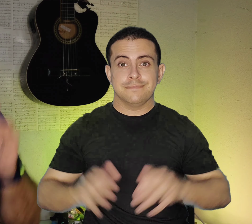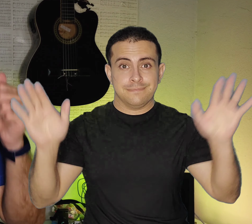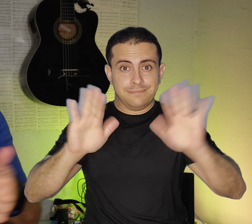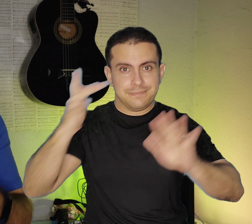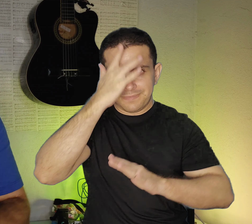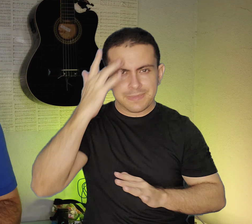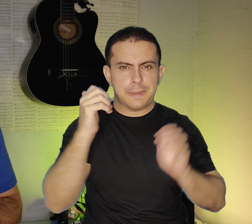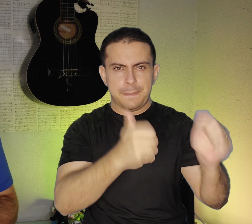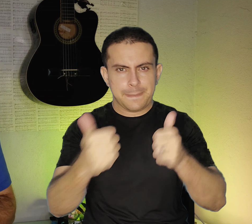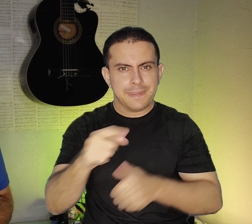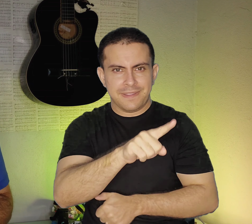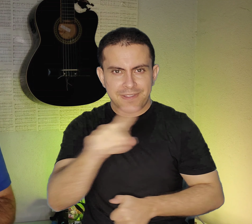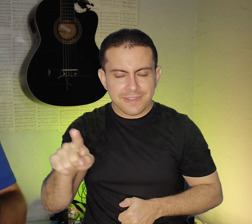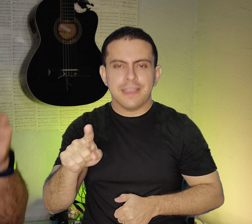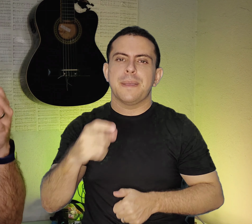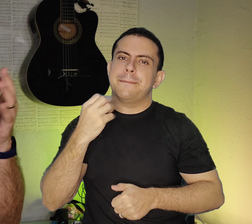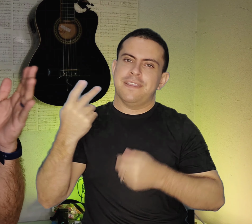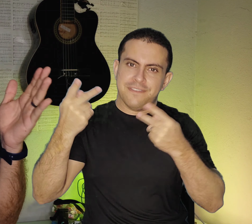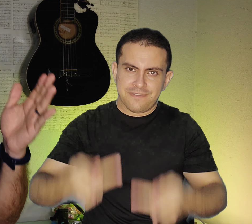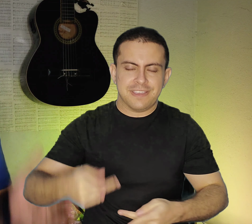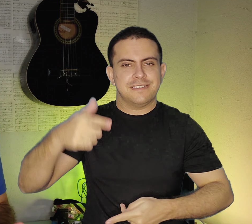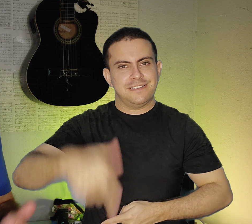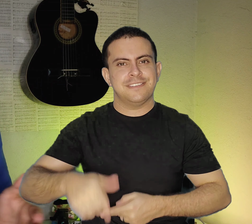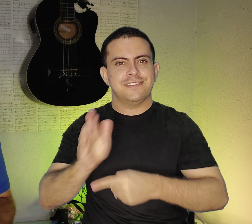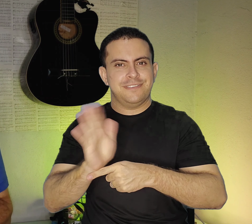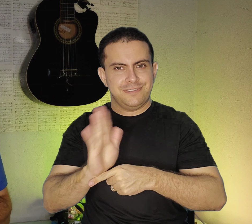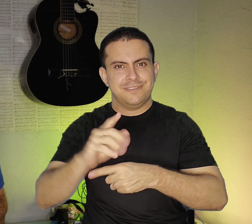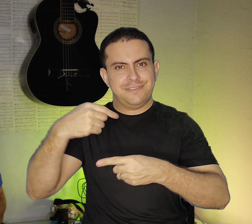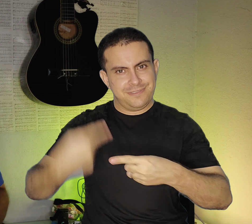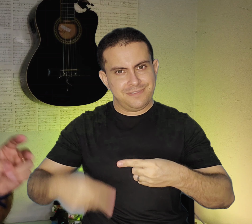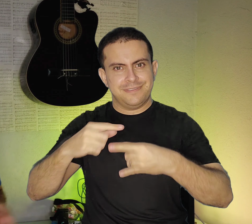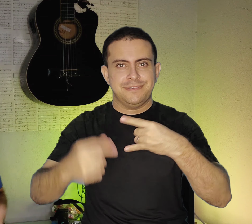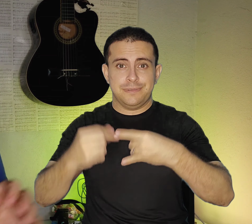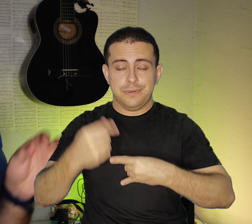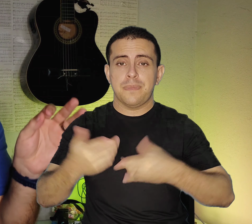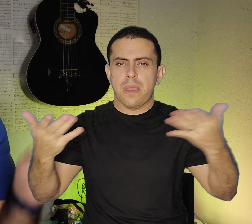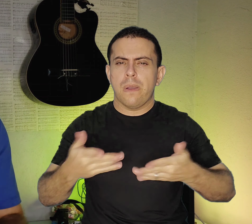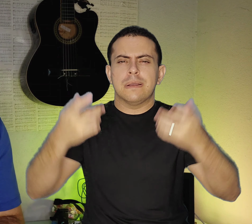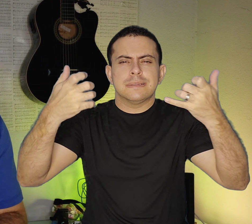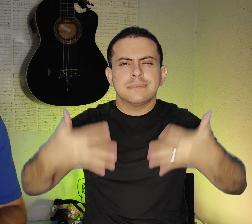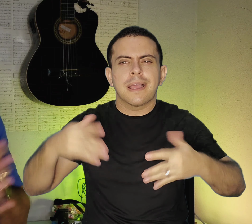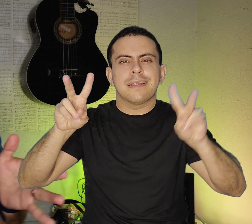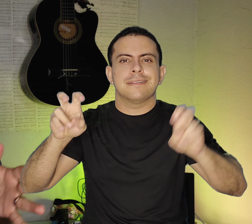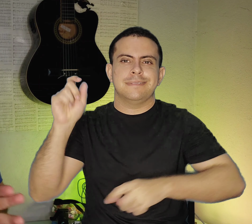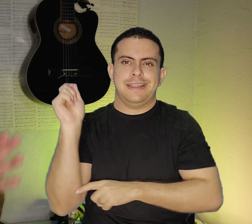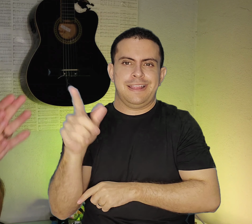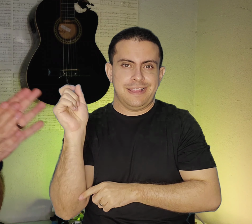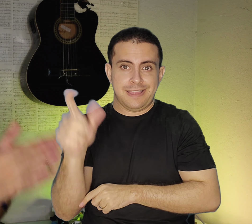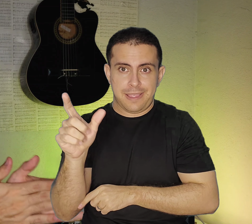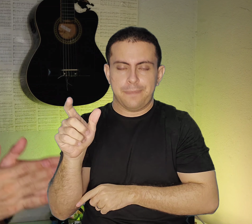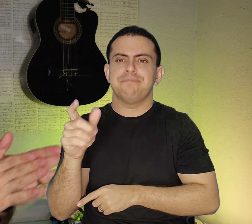E aí pessoas, beleza com vocês? Sejam bem-vindos a mais um vídeo aqui do canal e hoje a gente vai falar sobre o Telegram. Sim,